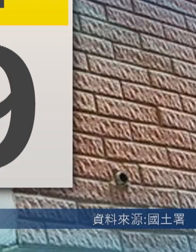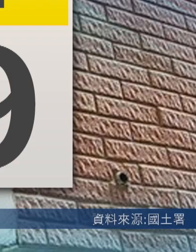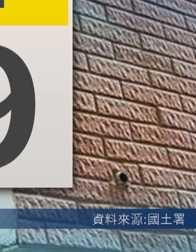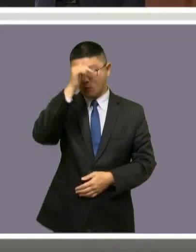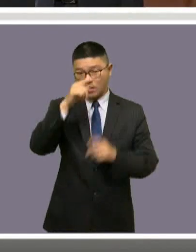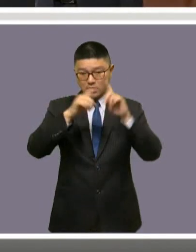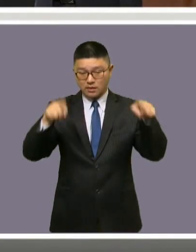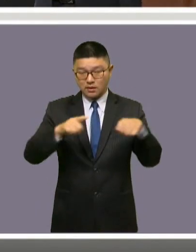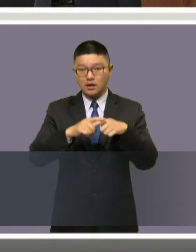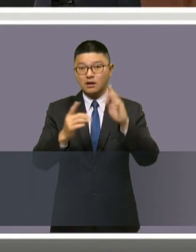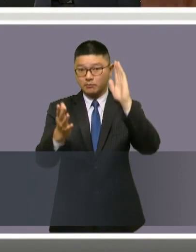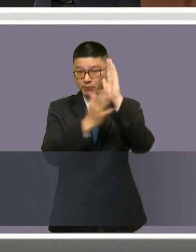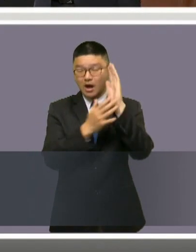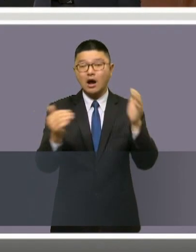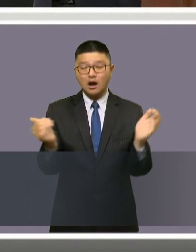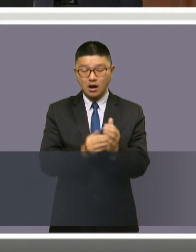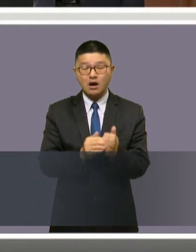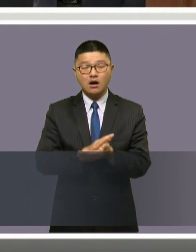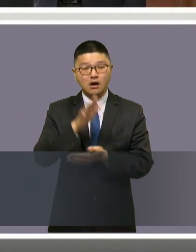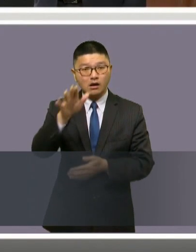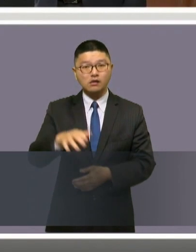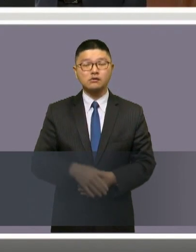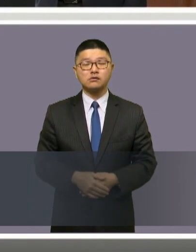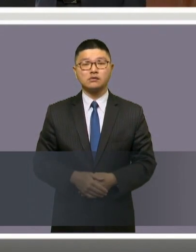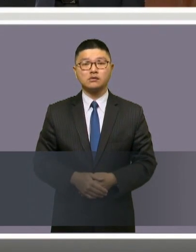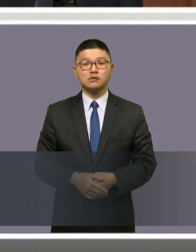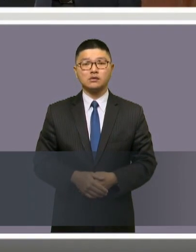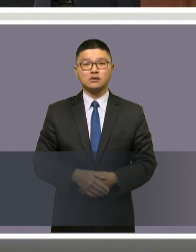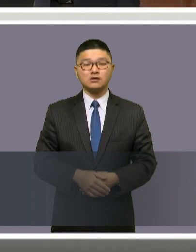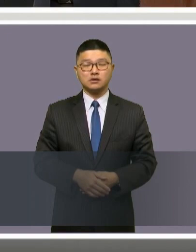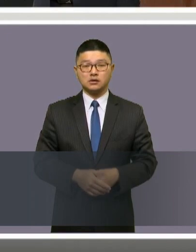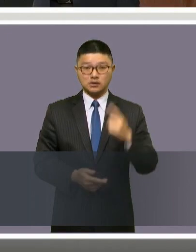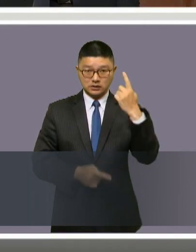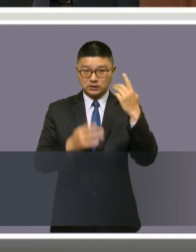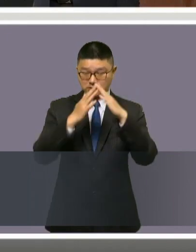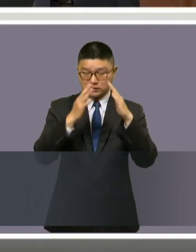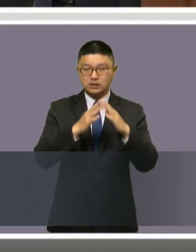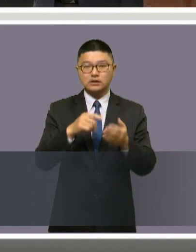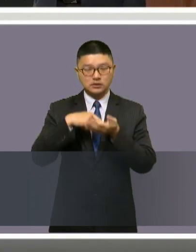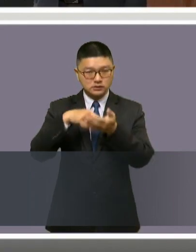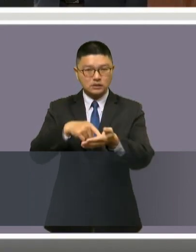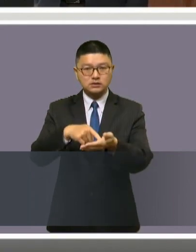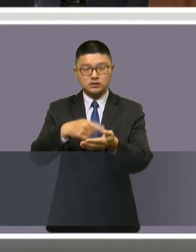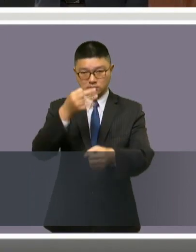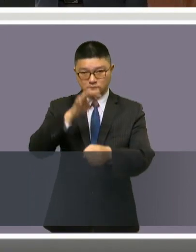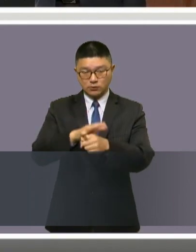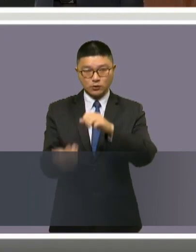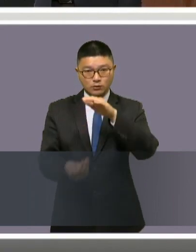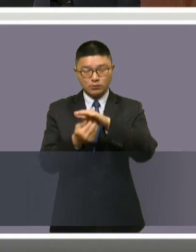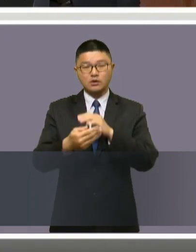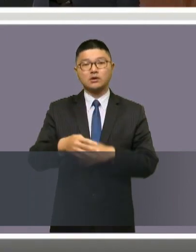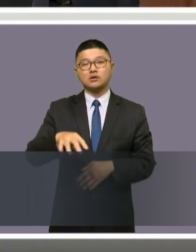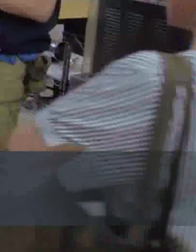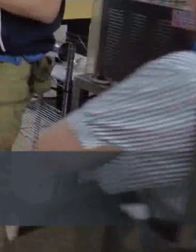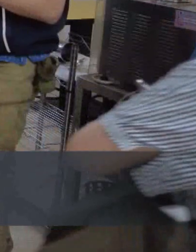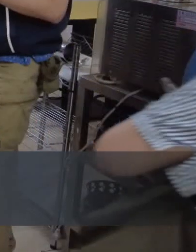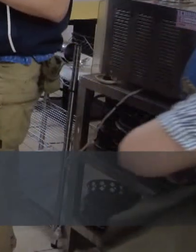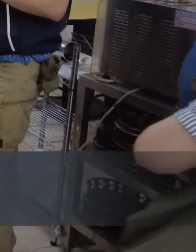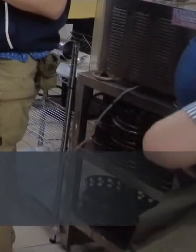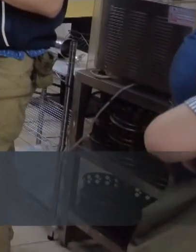此，与国家地震中心合作，成立专案办公室，提供民众有关强化住宅结构安全等服务。只要建筑物经